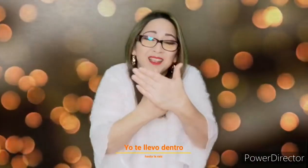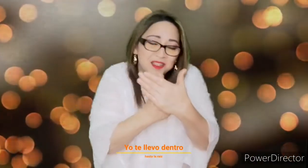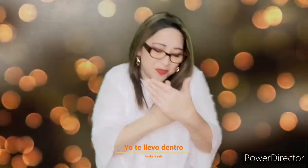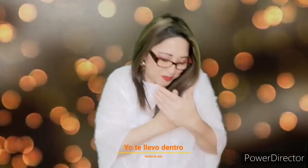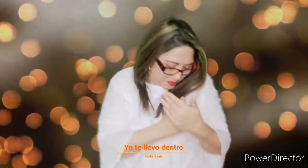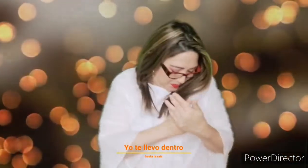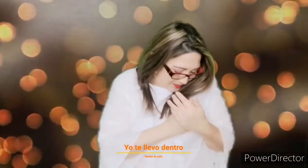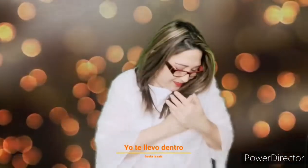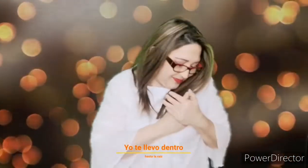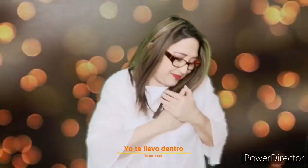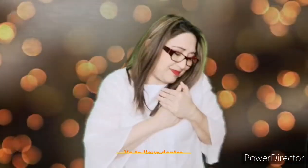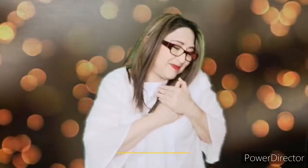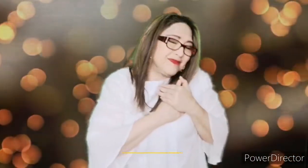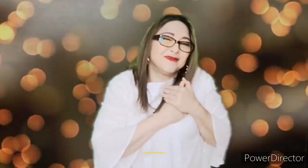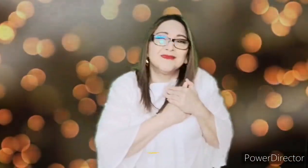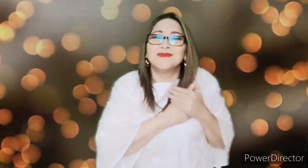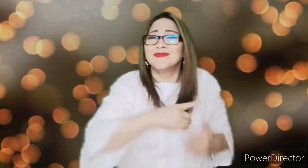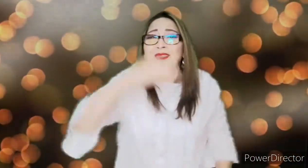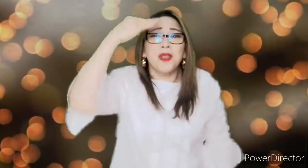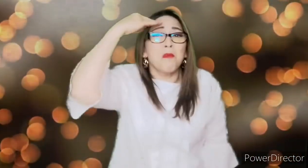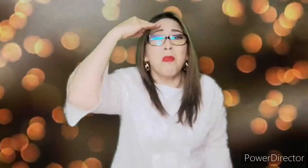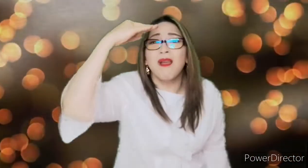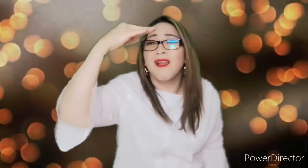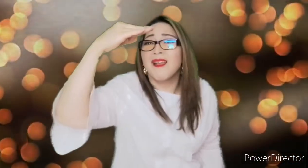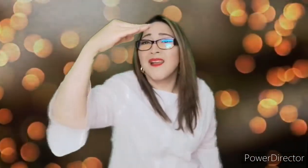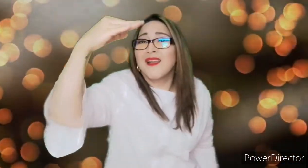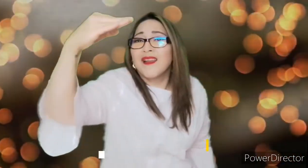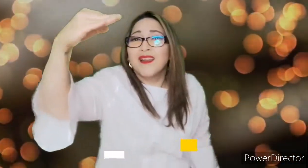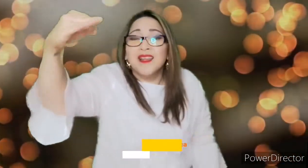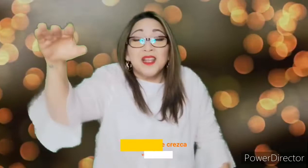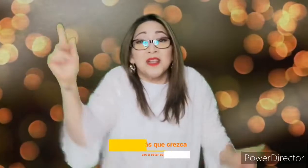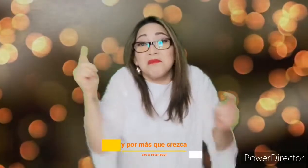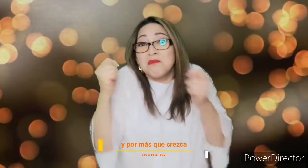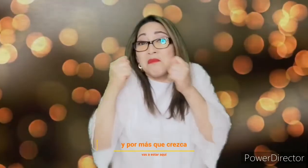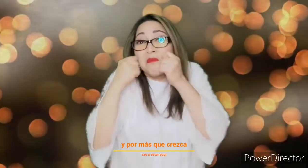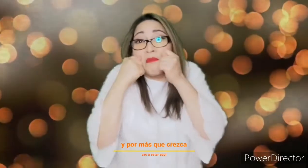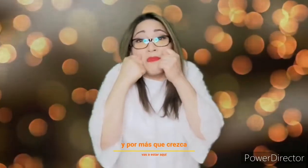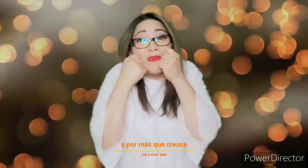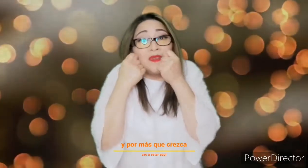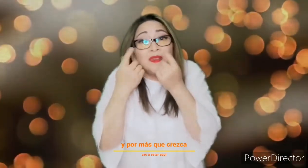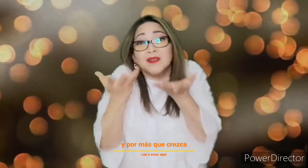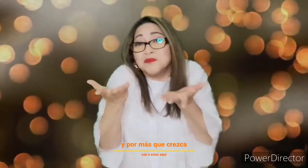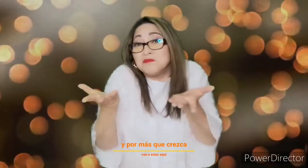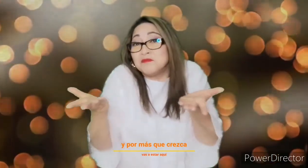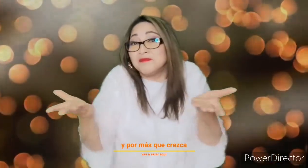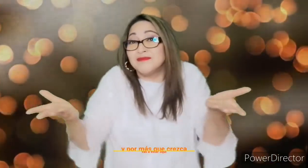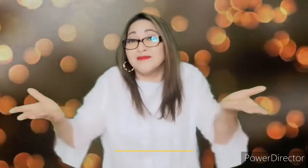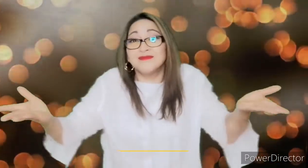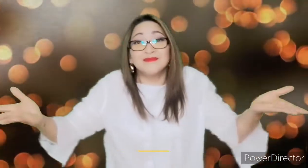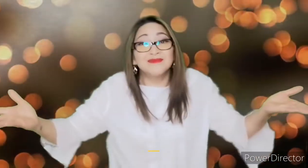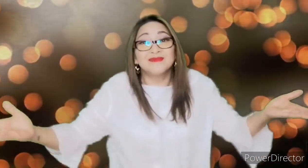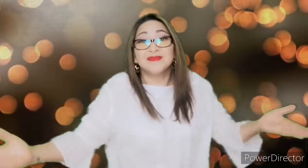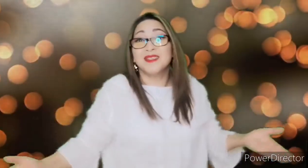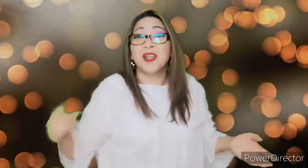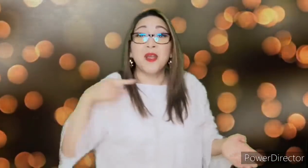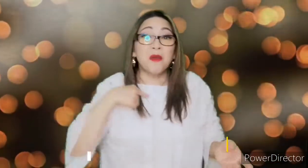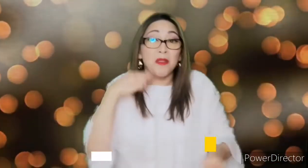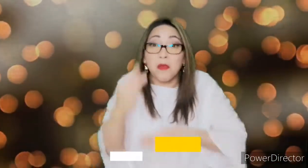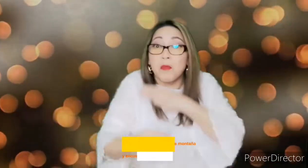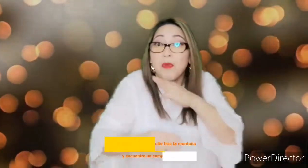raíz Y por lo que crezca, vas a estar aquí Aunque llueve oculta en